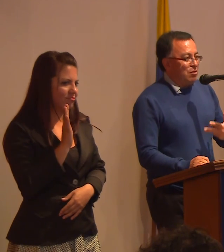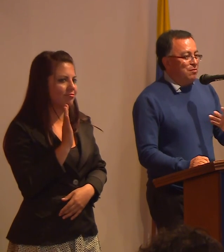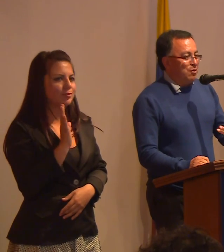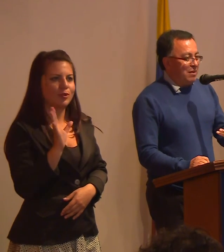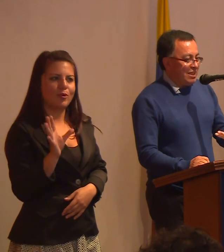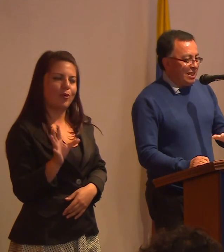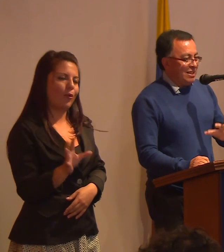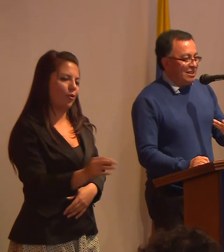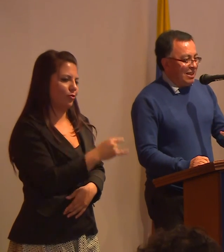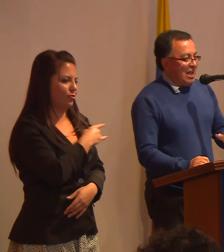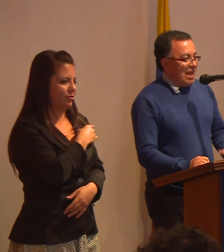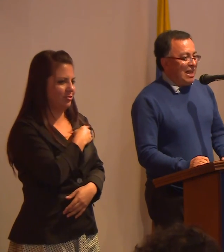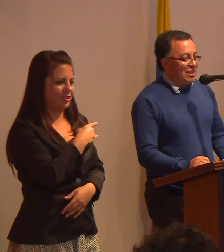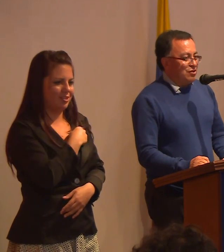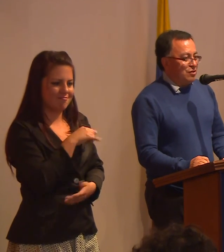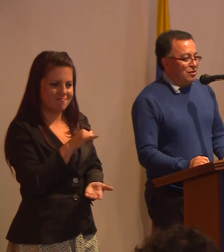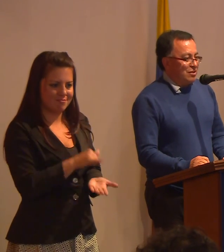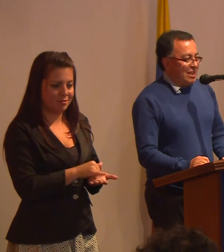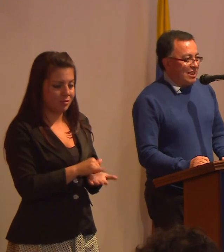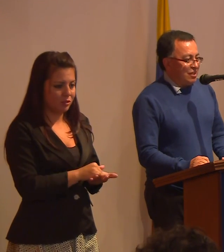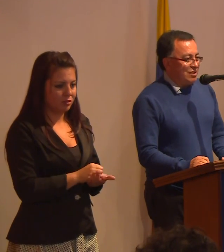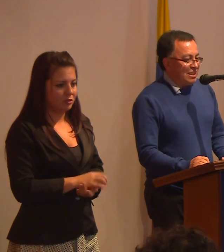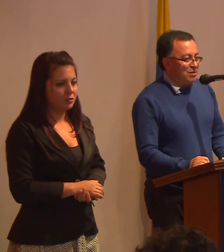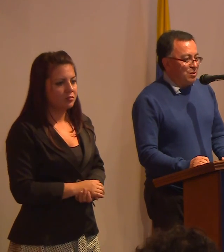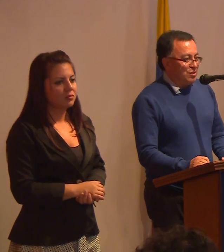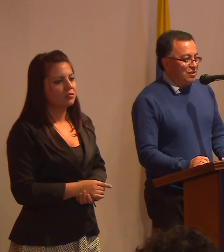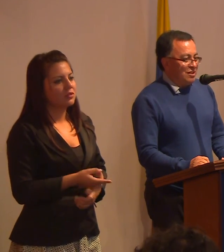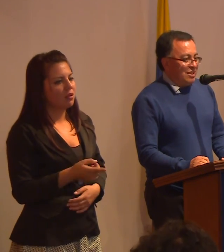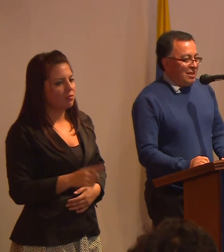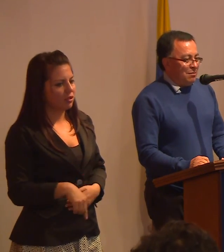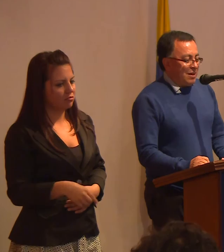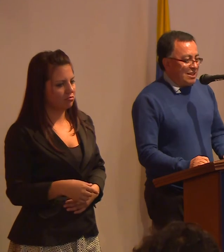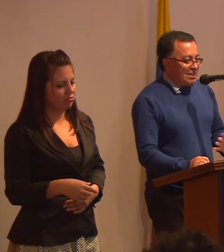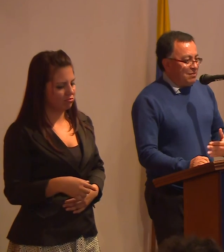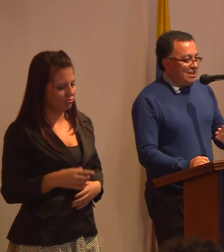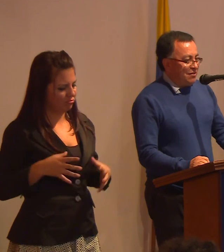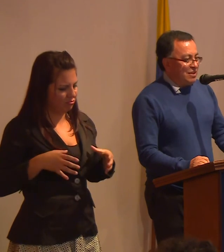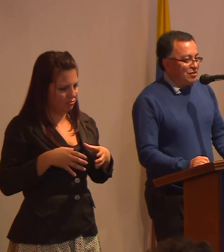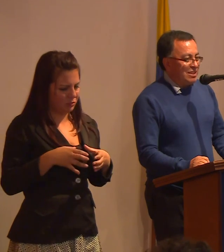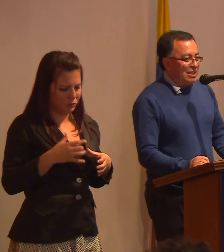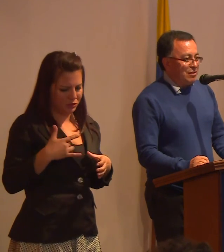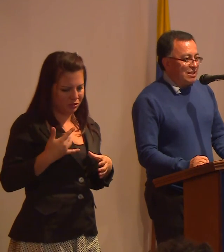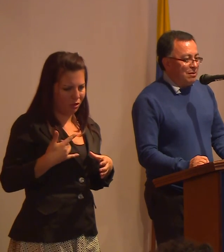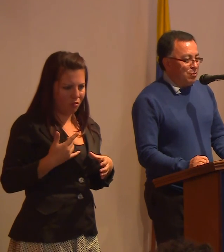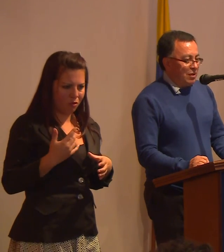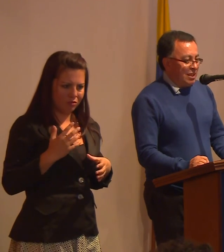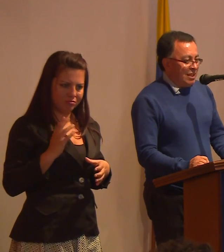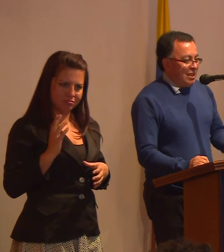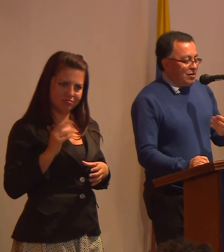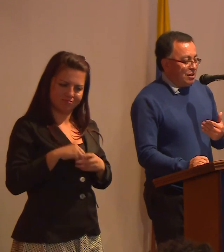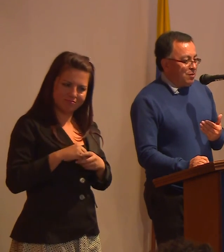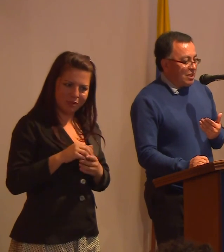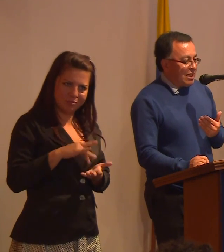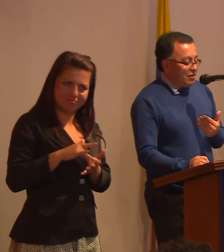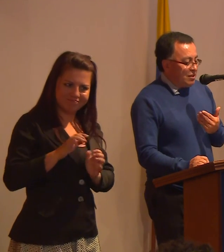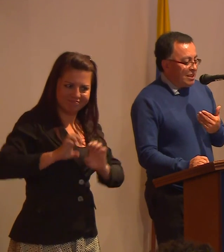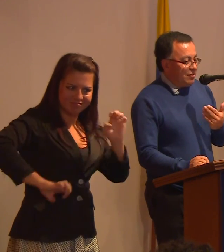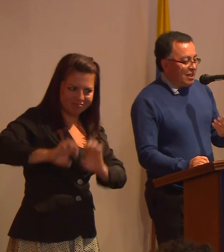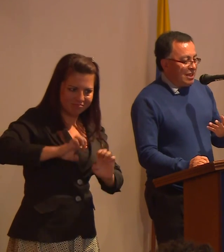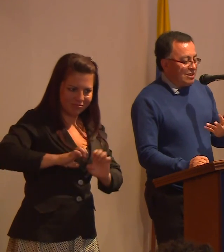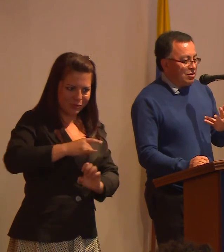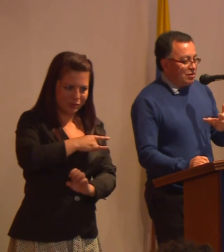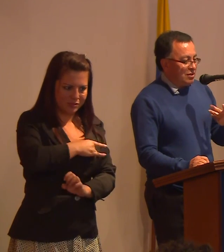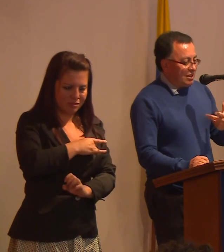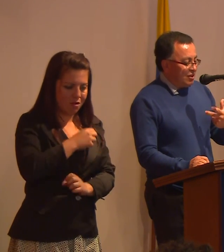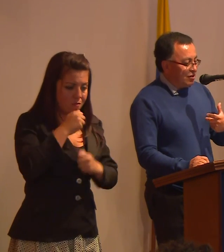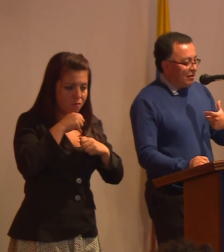también compromete a todos los que nos sentimos partícipes y defensores de la universidad pública. Entonces, por tanto, yo sí creo